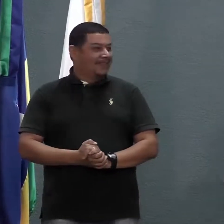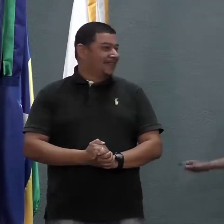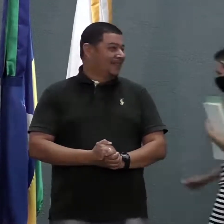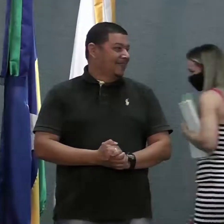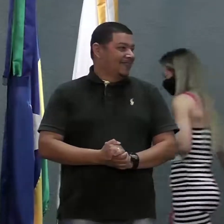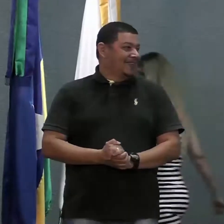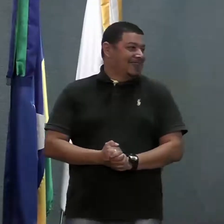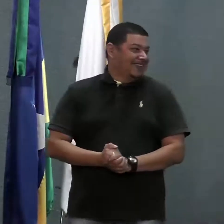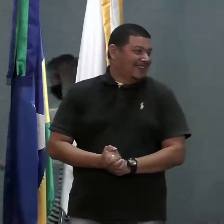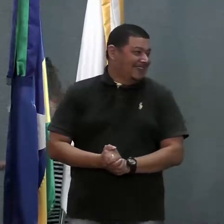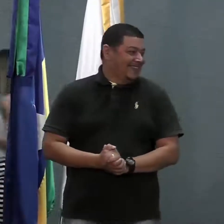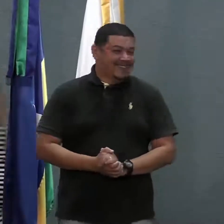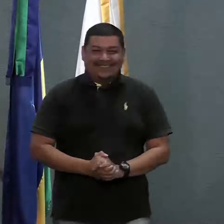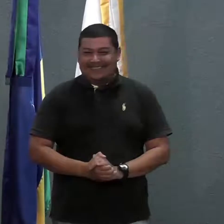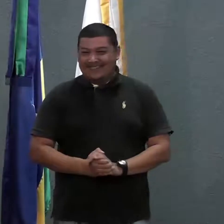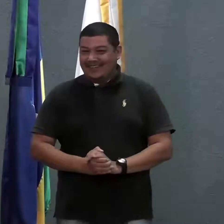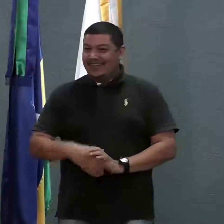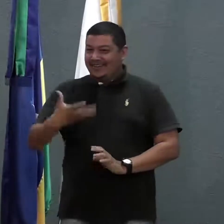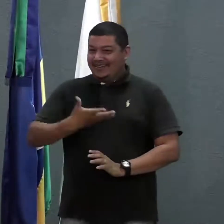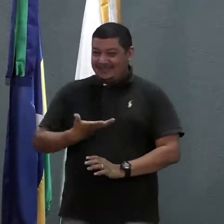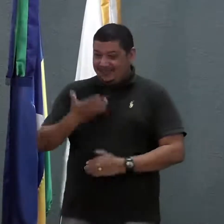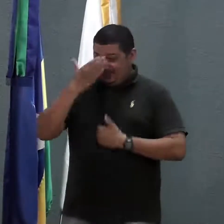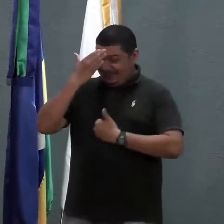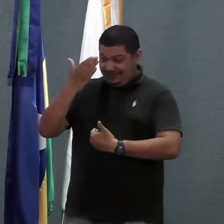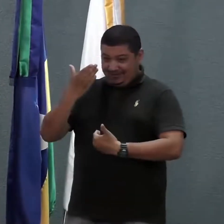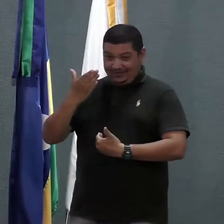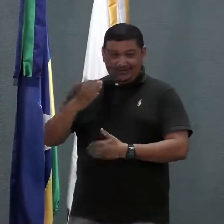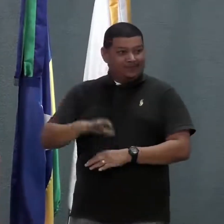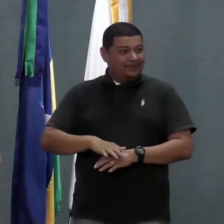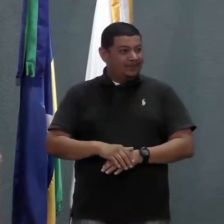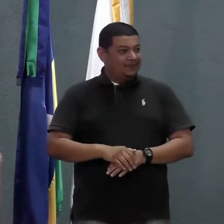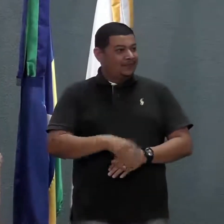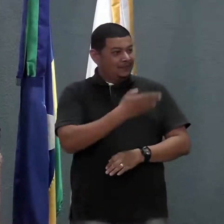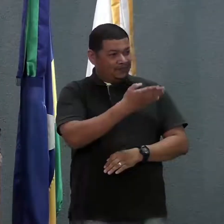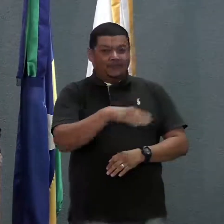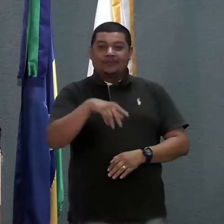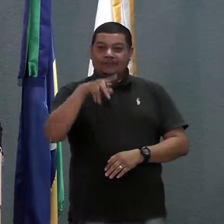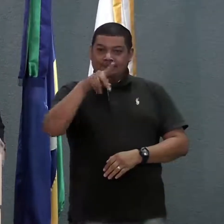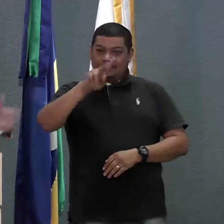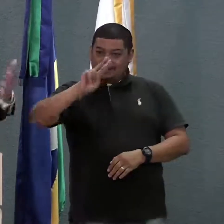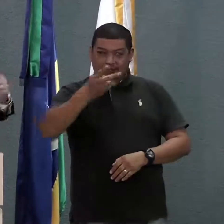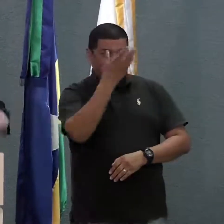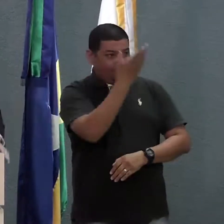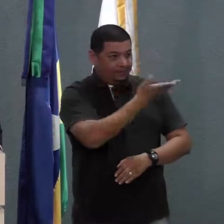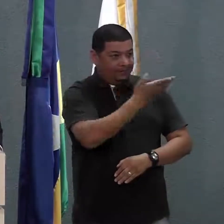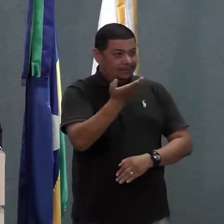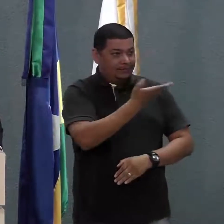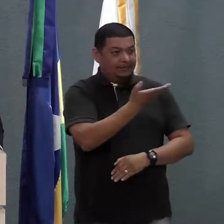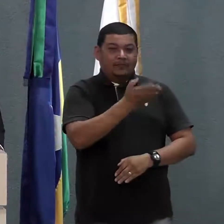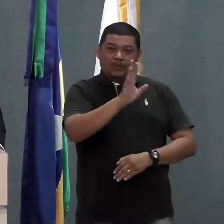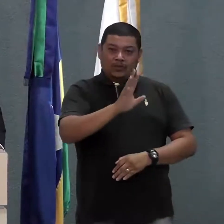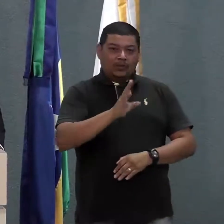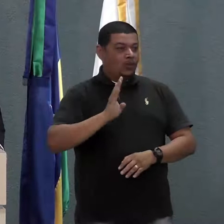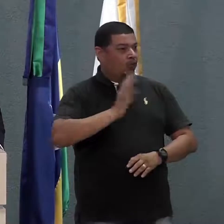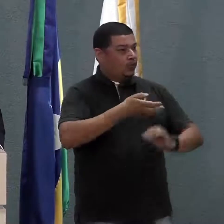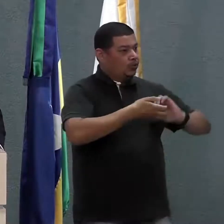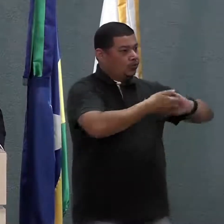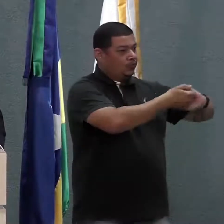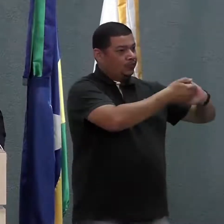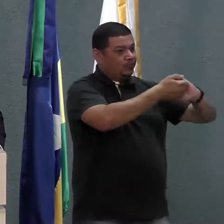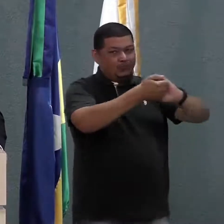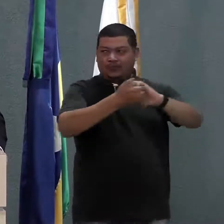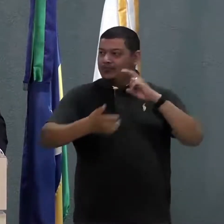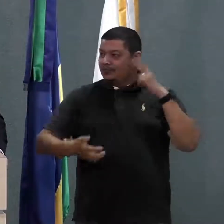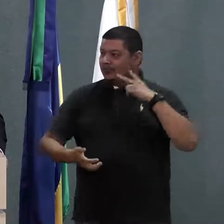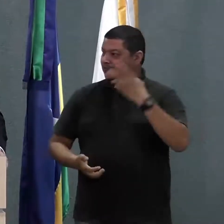Queria agradecer em nome do meu colega de profissão, o Dr. Paulo, também em nome de quem eu cumprimento todos os demais vereadores